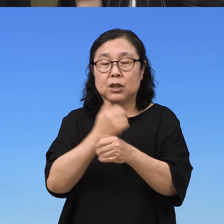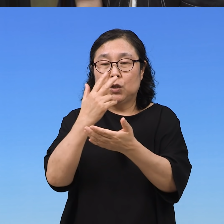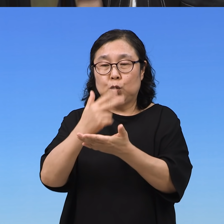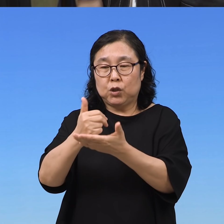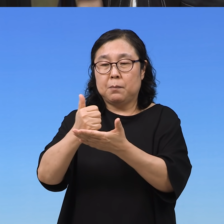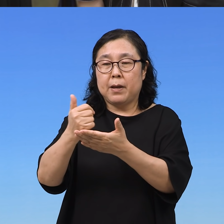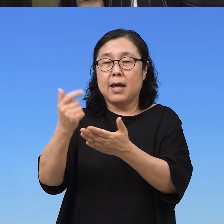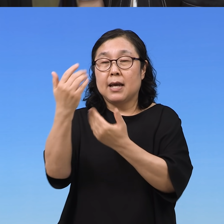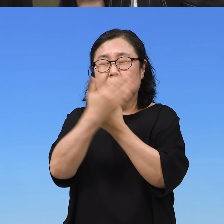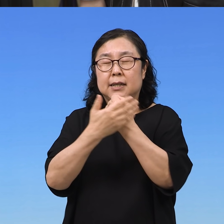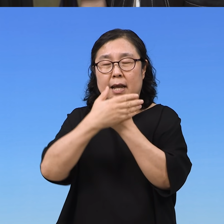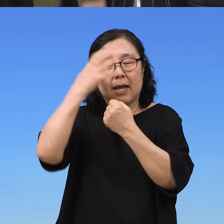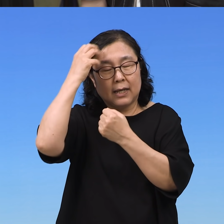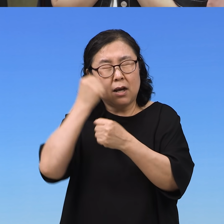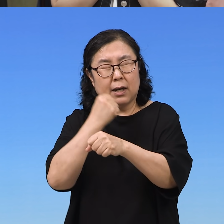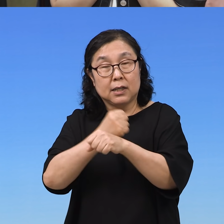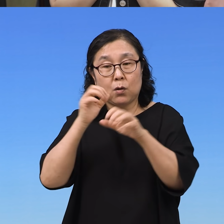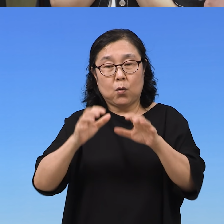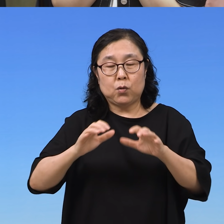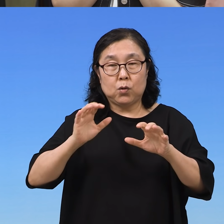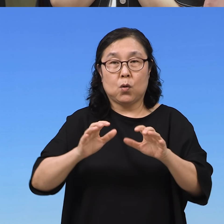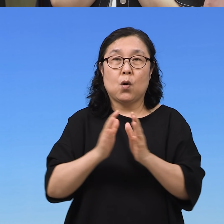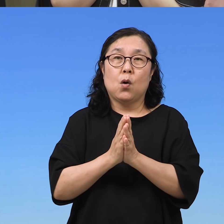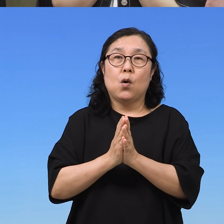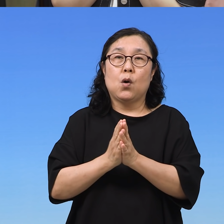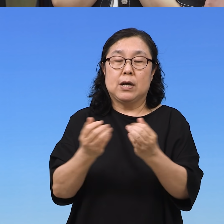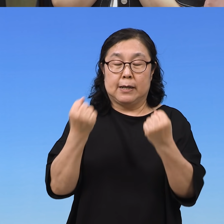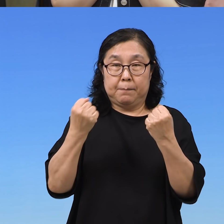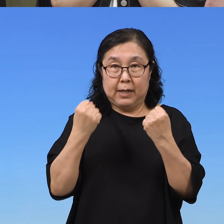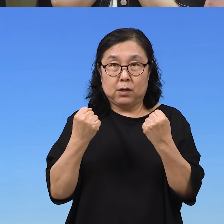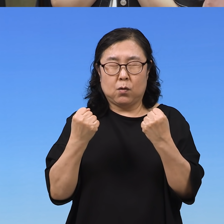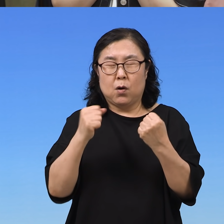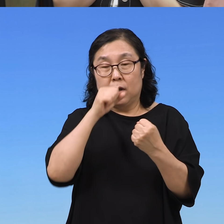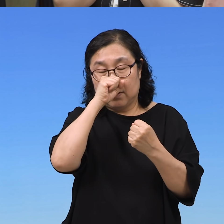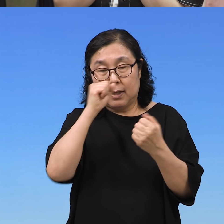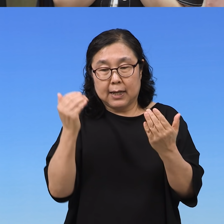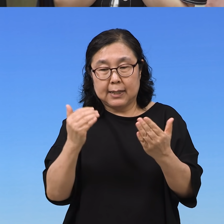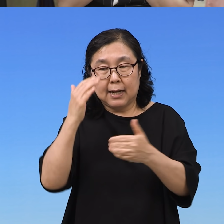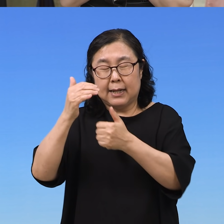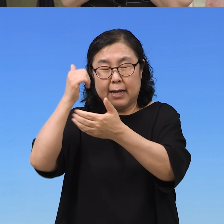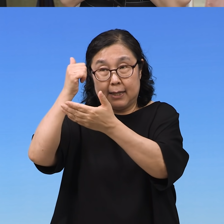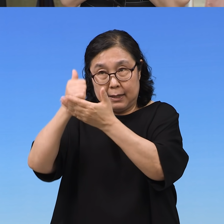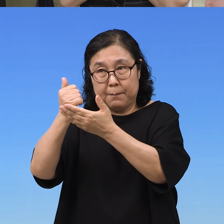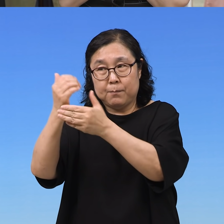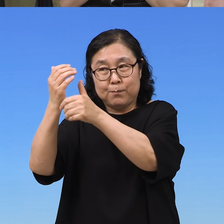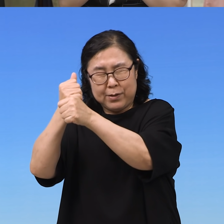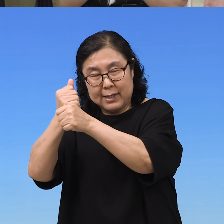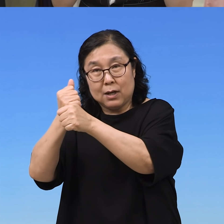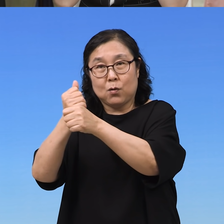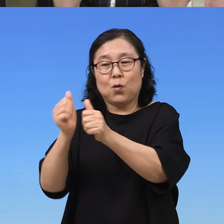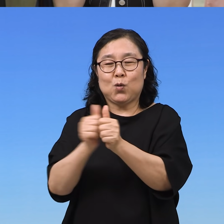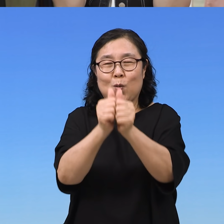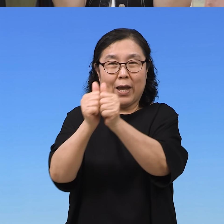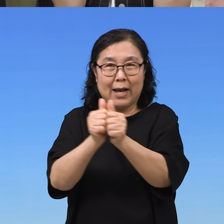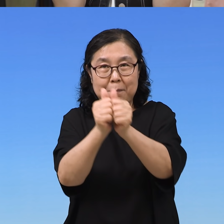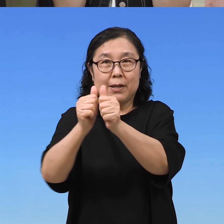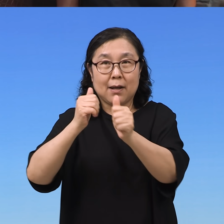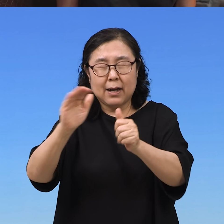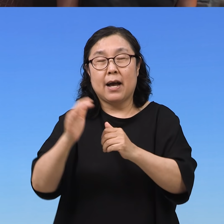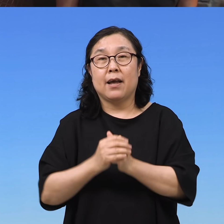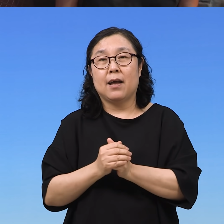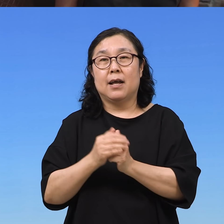주님 은혜 기억하시면서 오늘도 힘내시고 선하게 일하실 주님 붙들고 우리 동행하면서 가요.